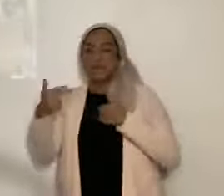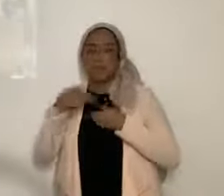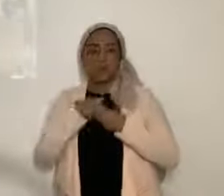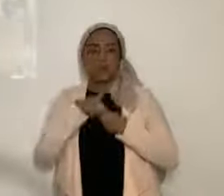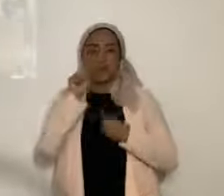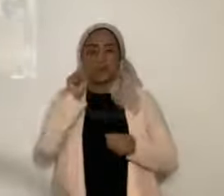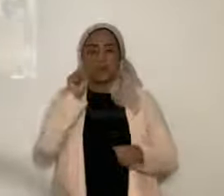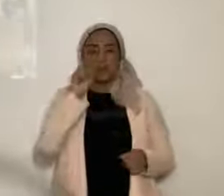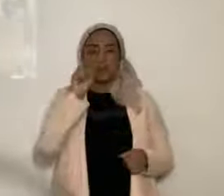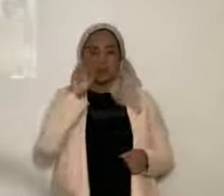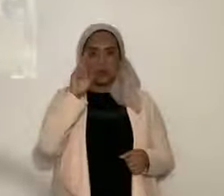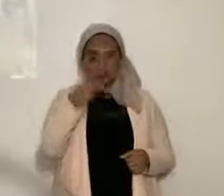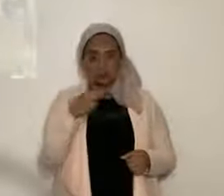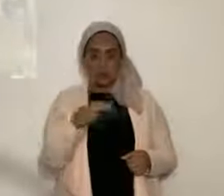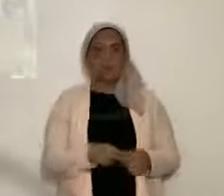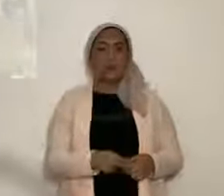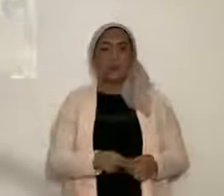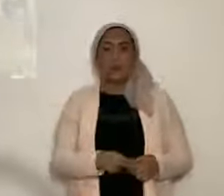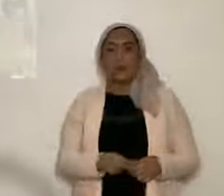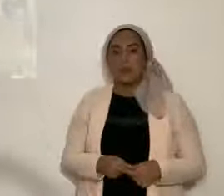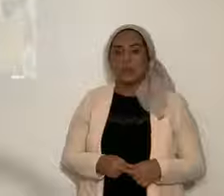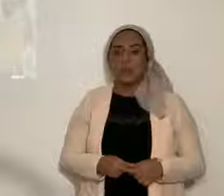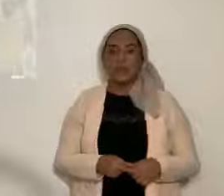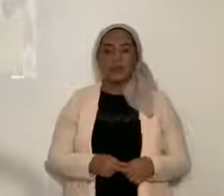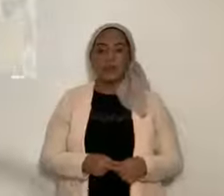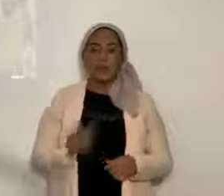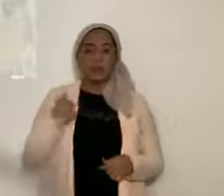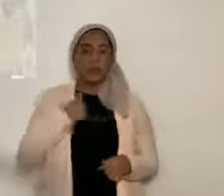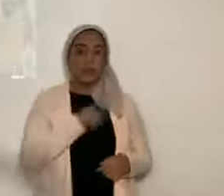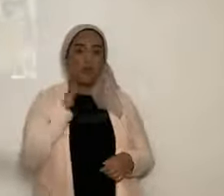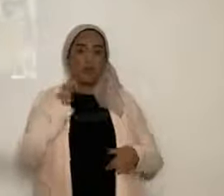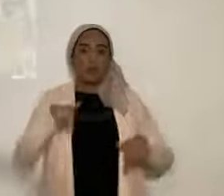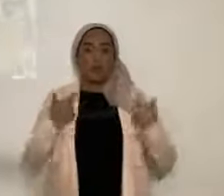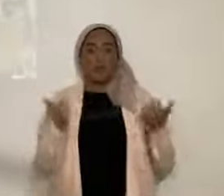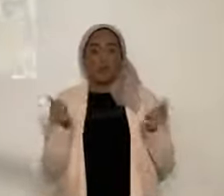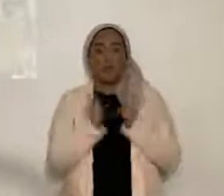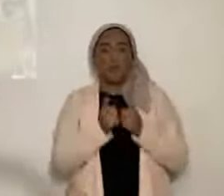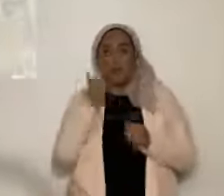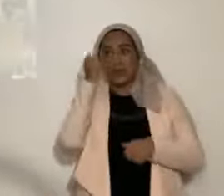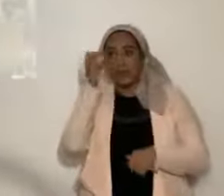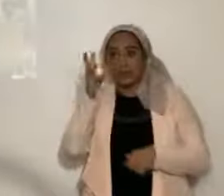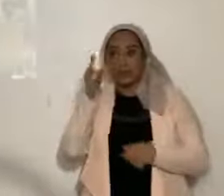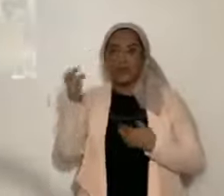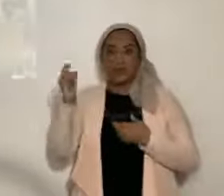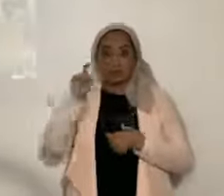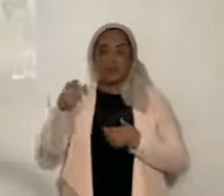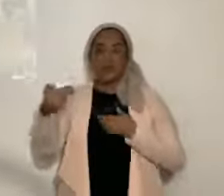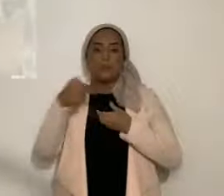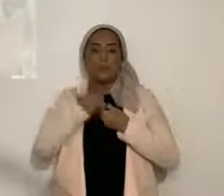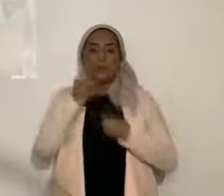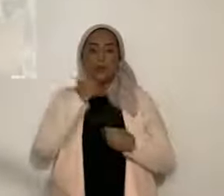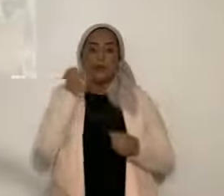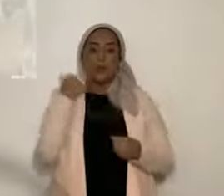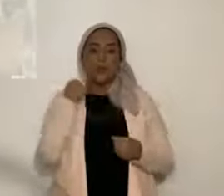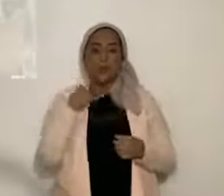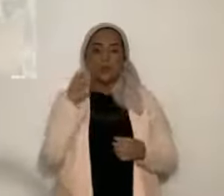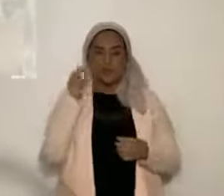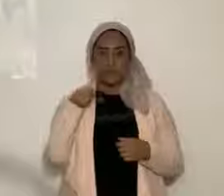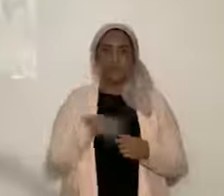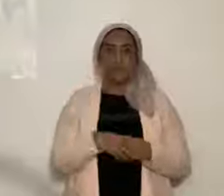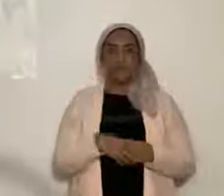vosotros. Y si entonces vamos a morar con Yahshua, pues cómo no tenemos que injertarnos en Israel.